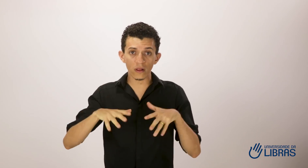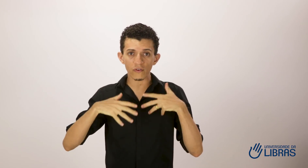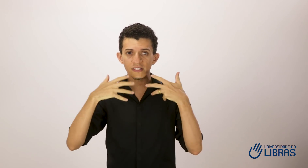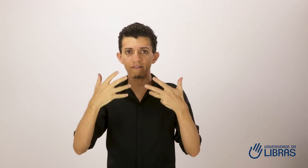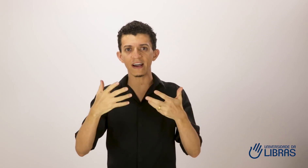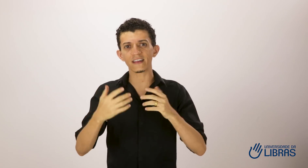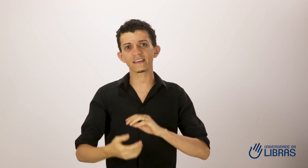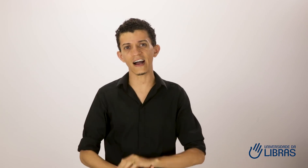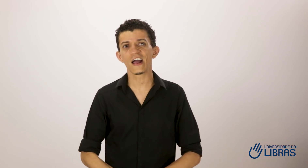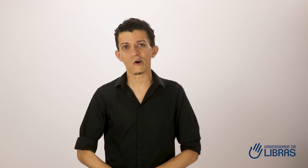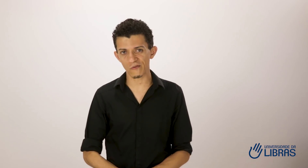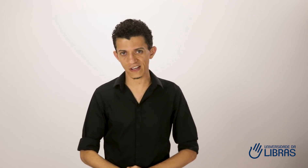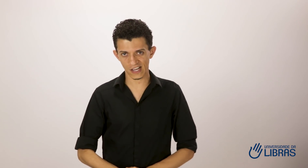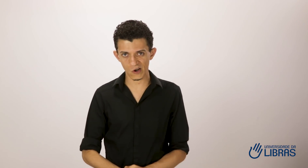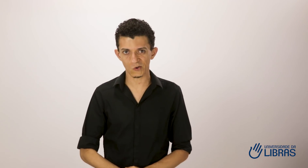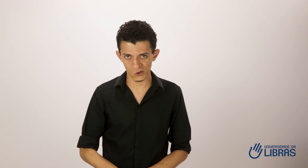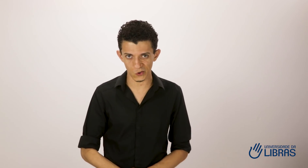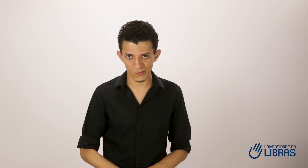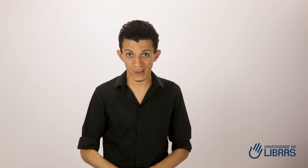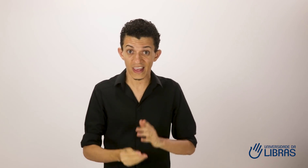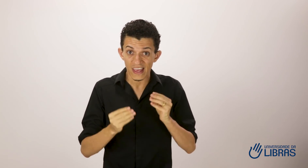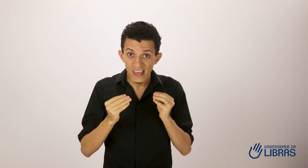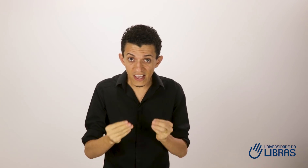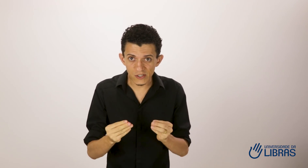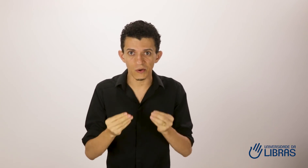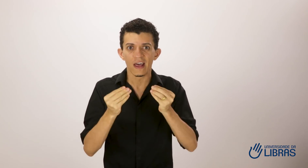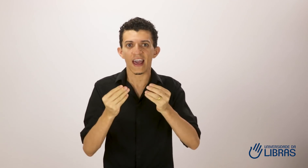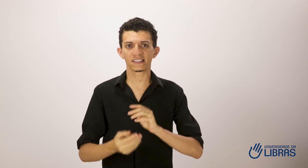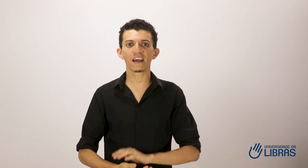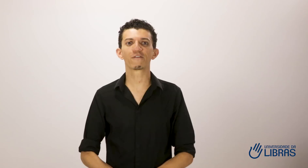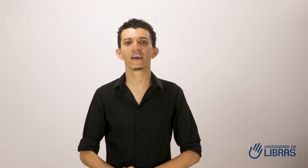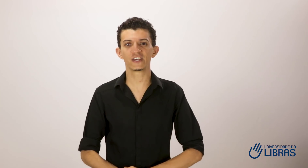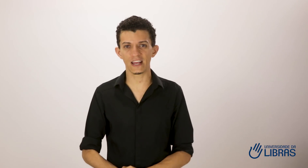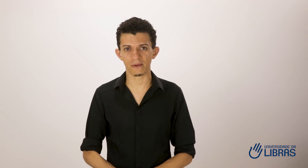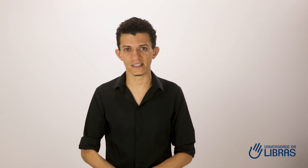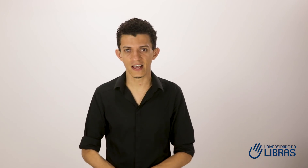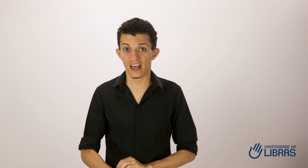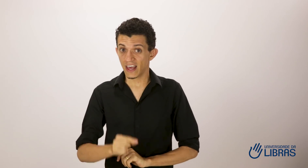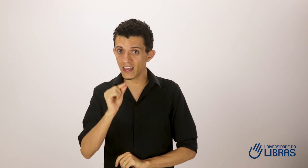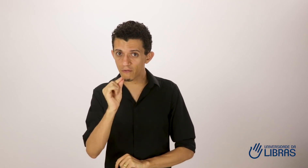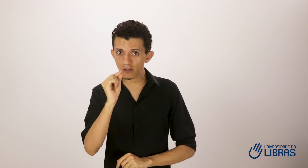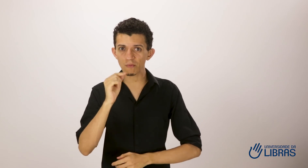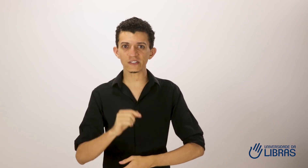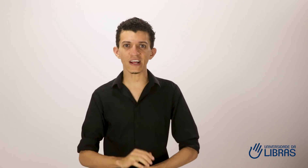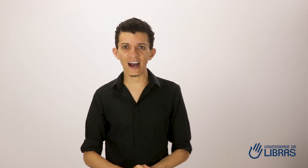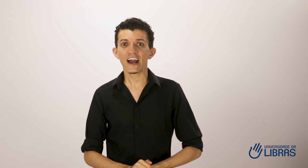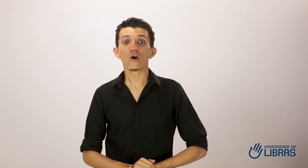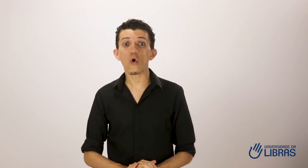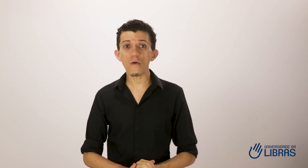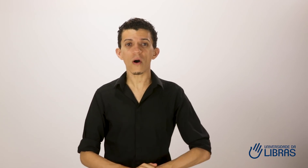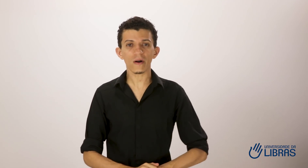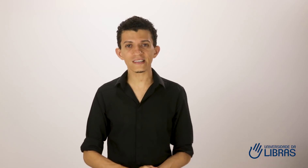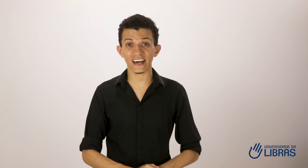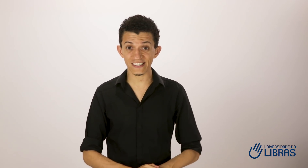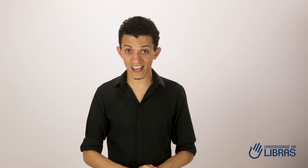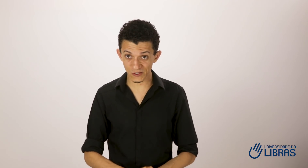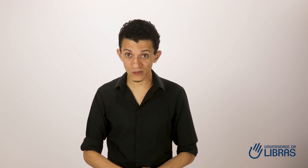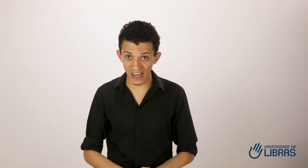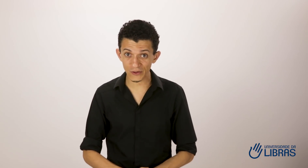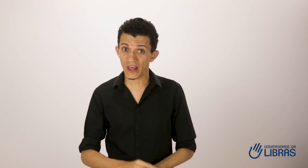quando você vai tentar conversar com o surdo. Isso é ser fluente em Libras. E eu vou te mostrar como alcançar esse resultado